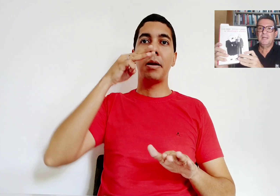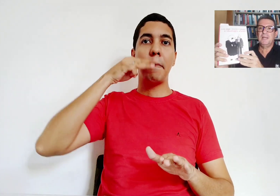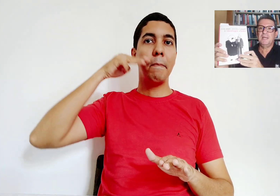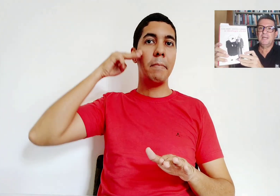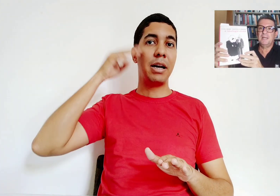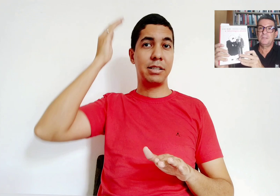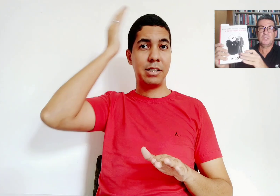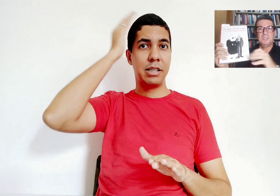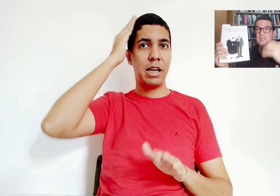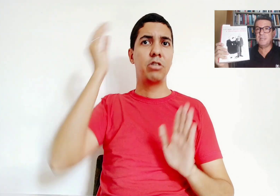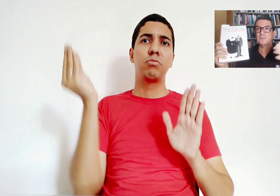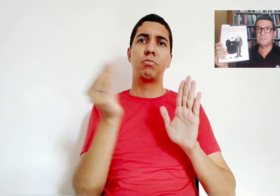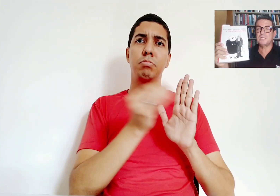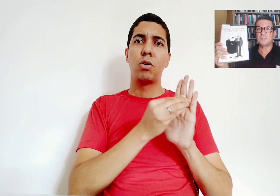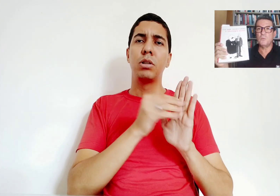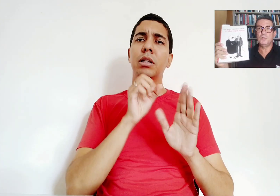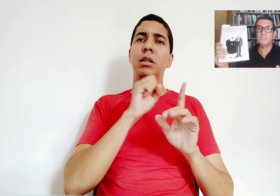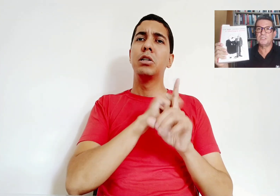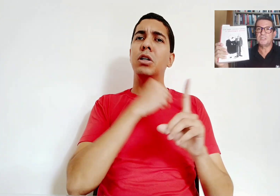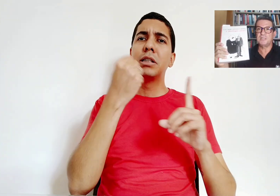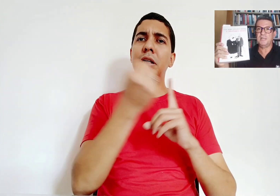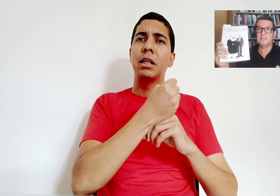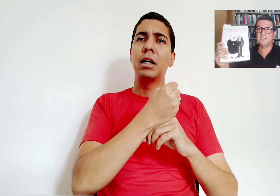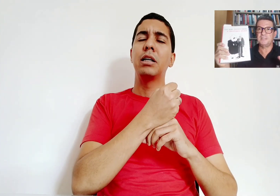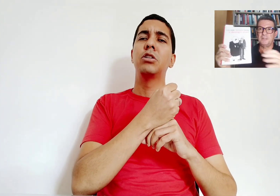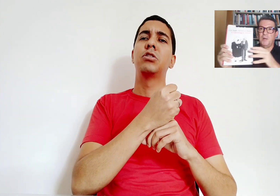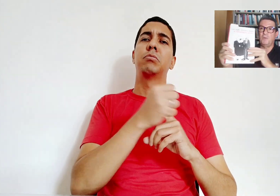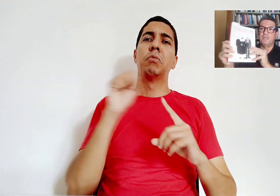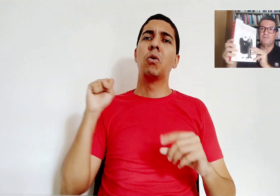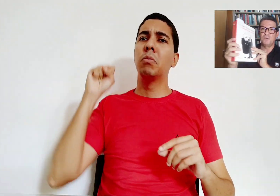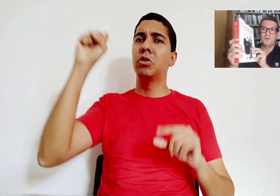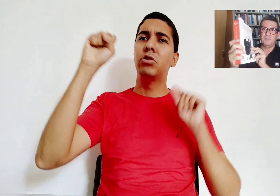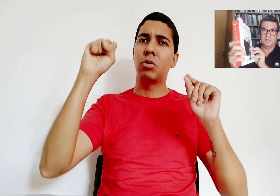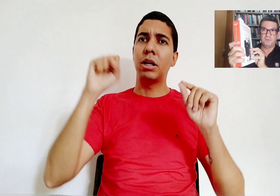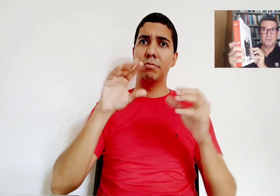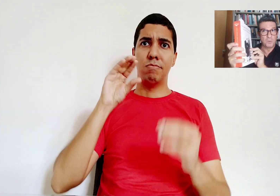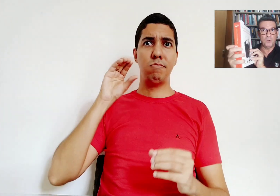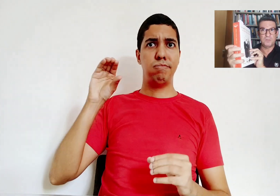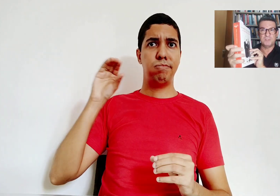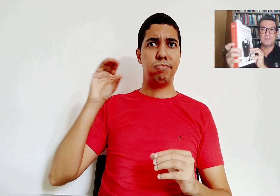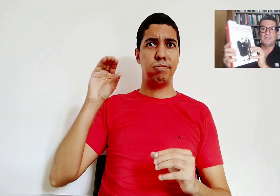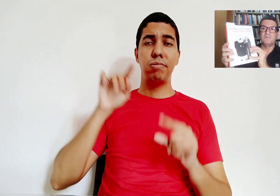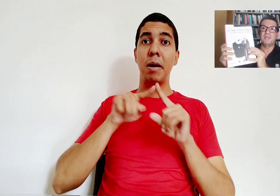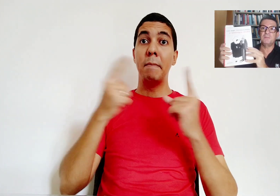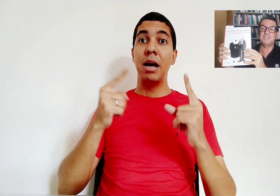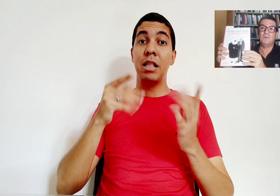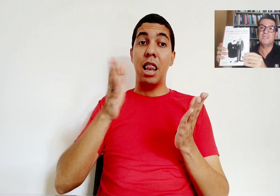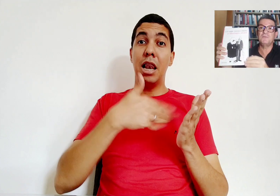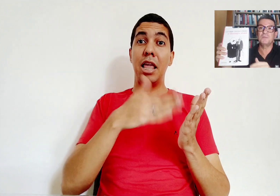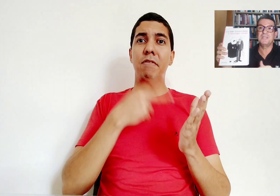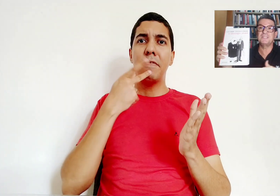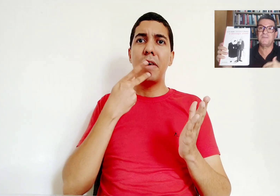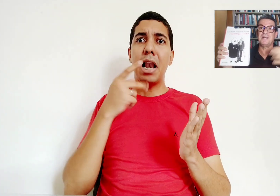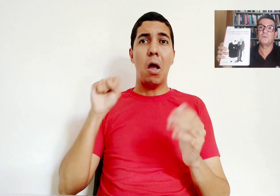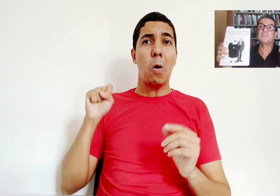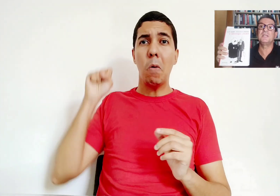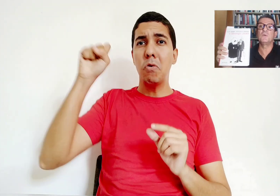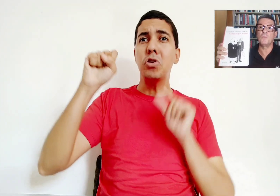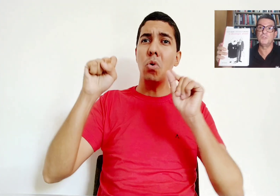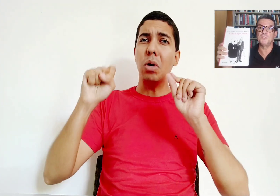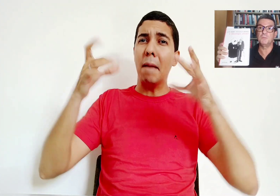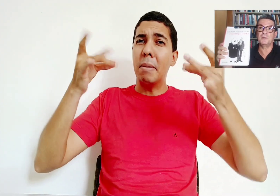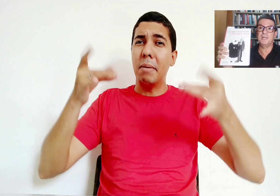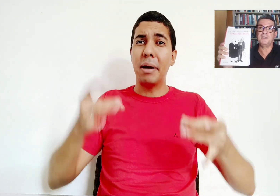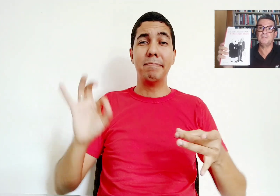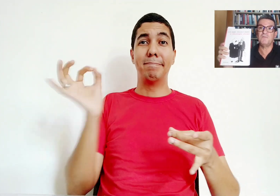falam do que seria a sociedade comunista, né? Não é um livro grosso, vocês estão vendo, mas não é um livro onde eles falam do que seria